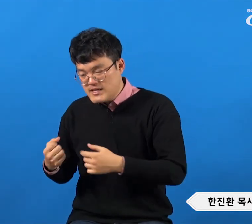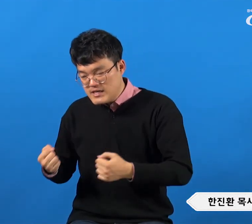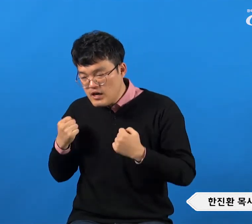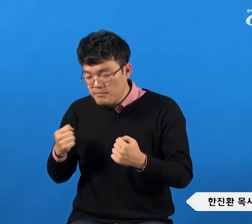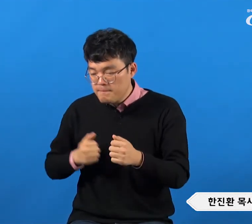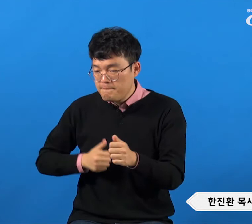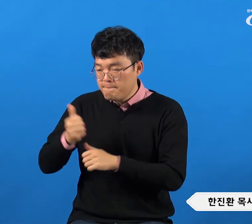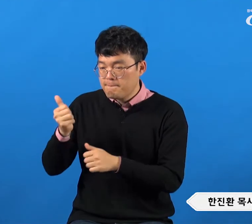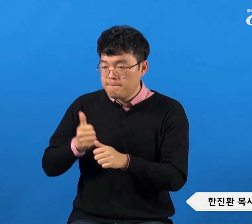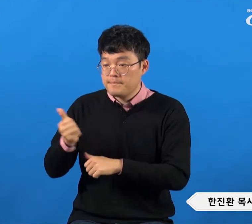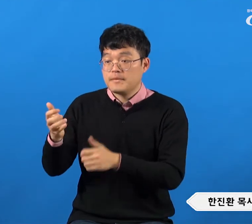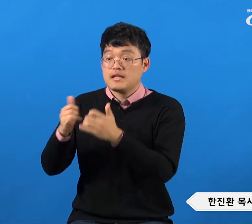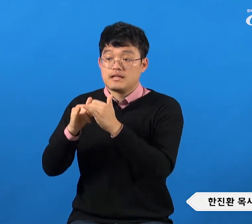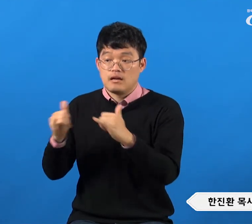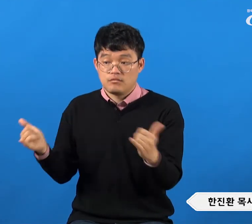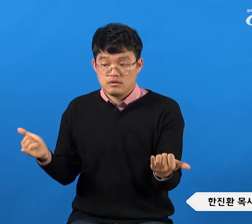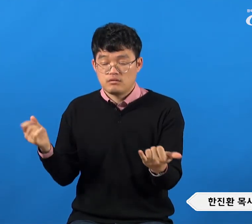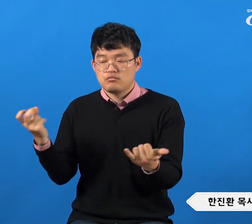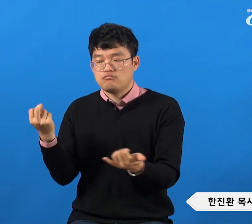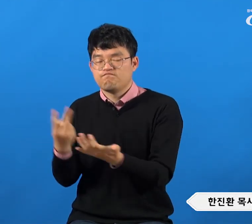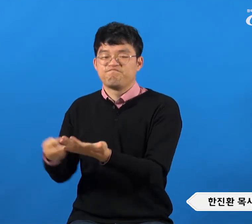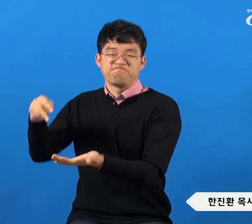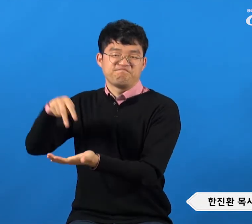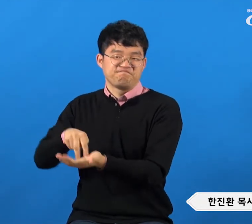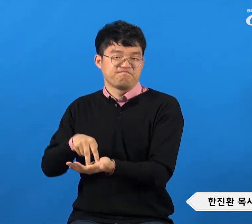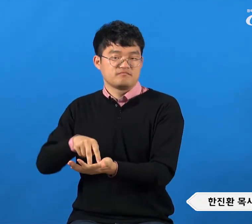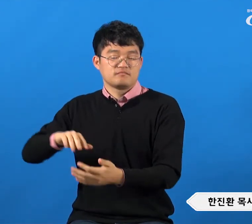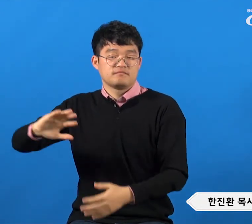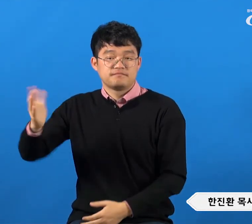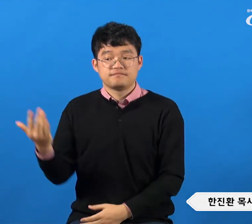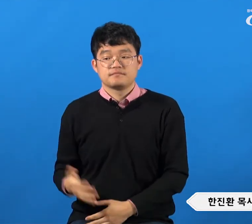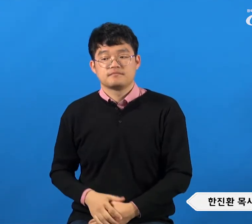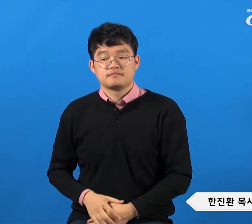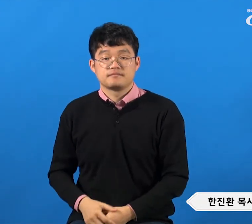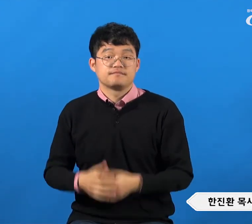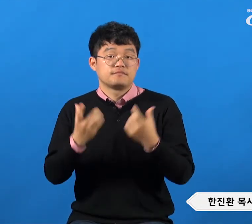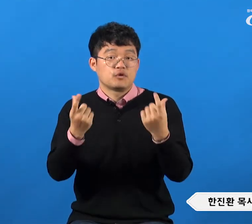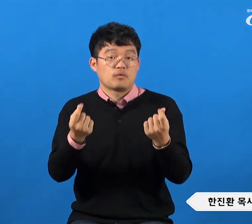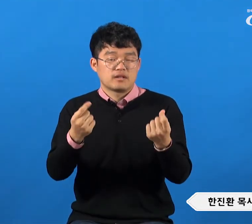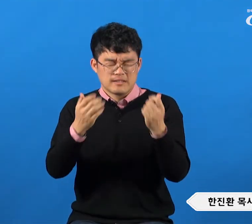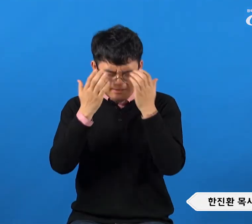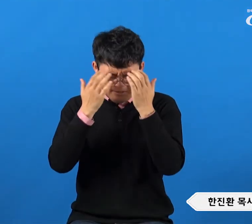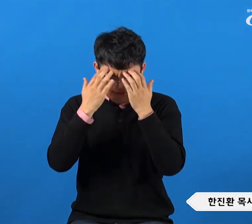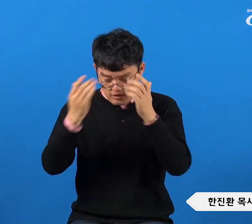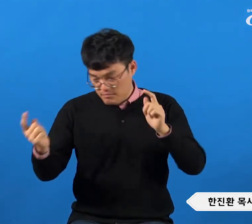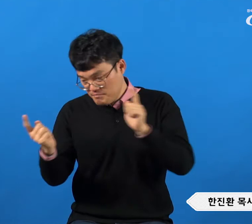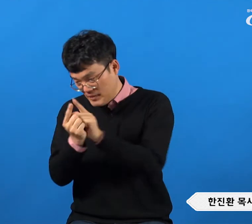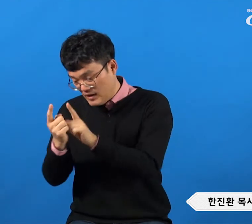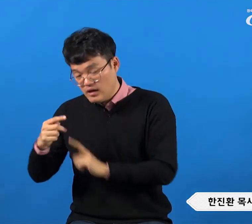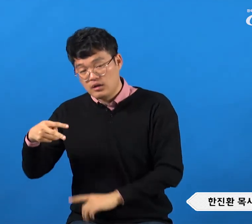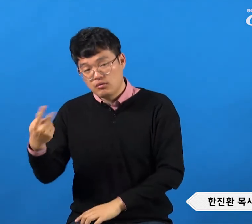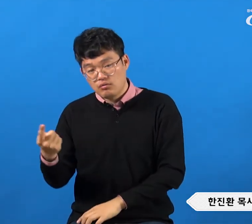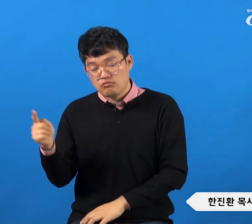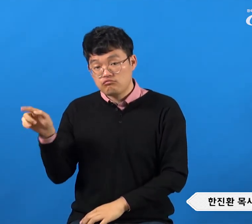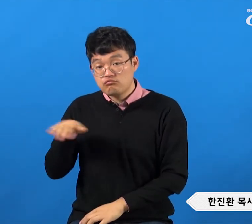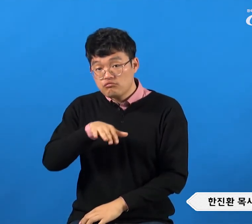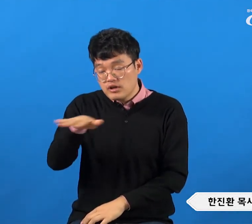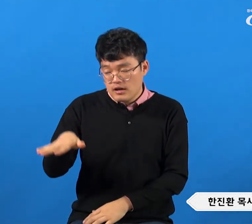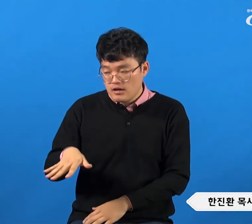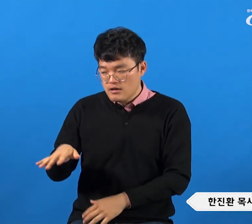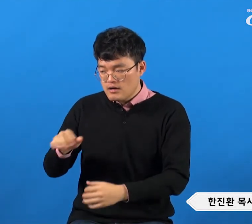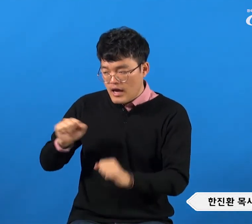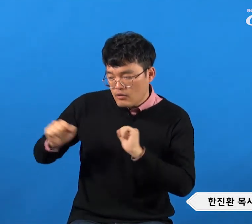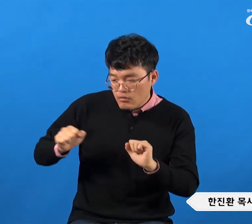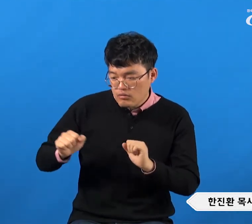마음을 가지고 바라보는 사람은 일어서는 것입니다. 똑같은 시련을 당해도 반응이 어떠냐에 따라서